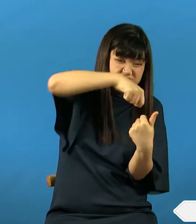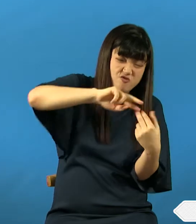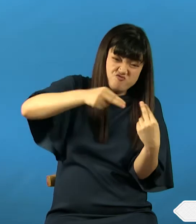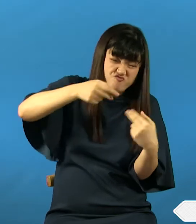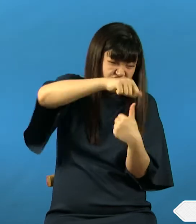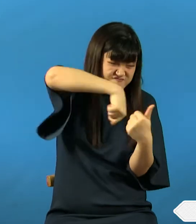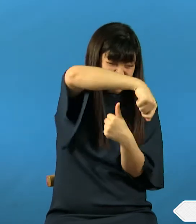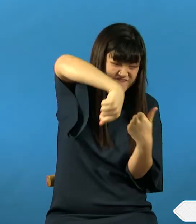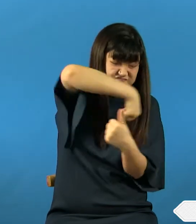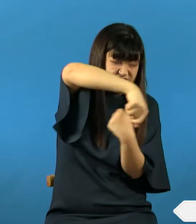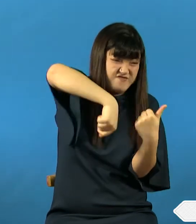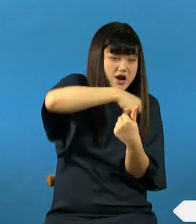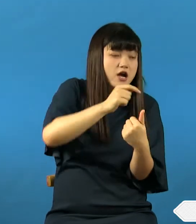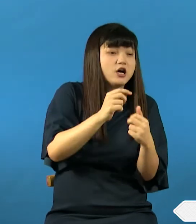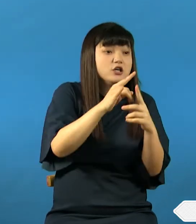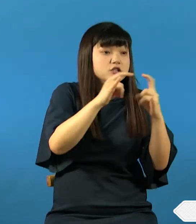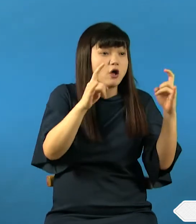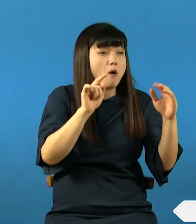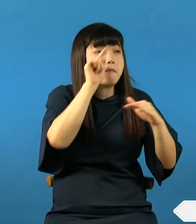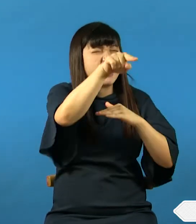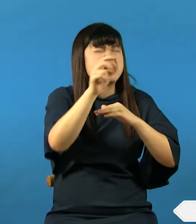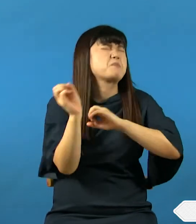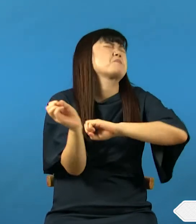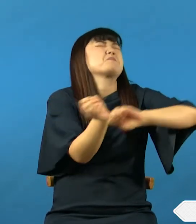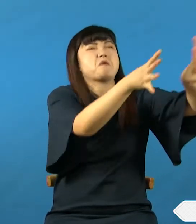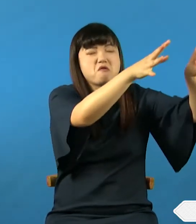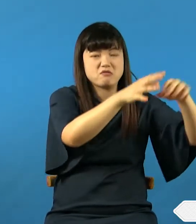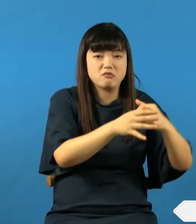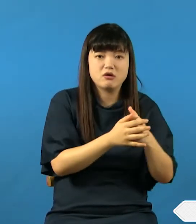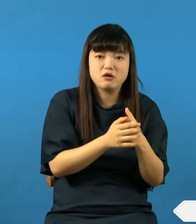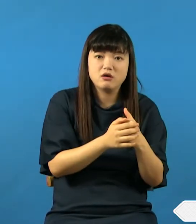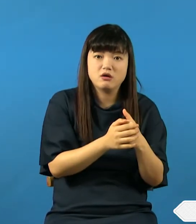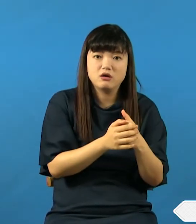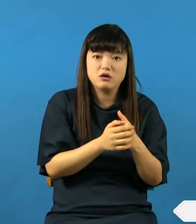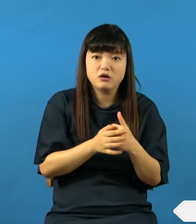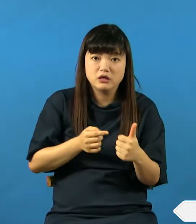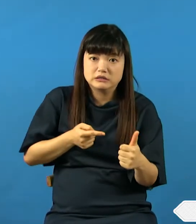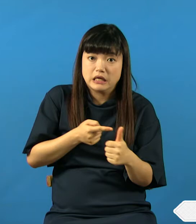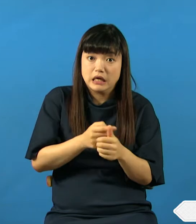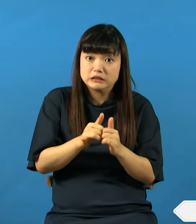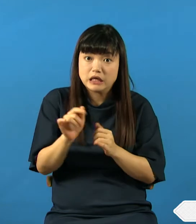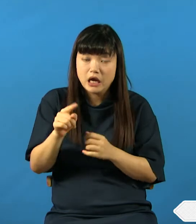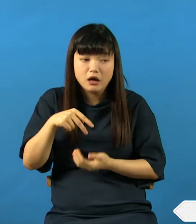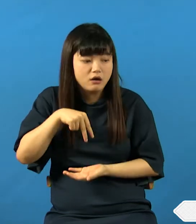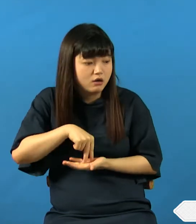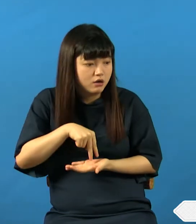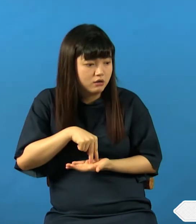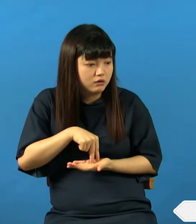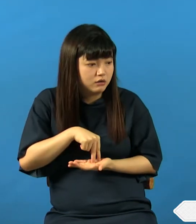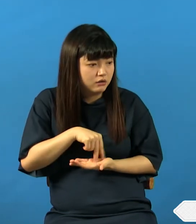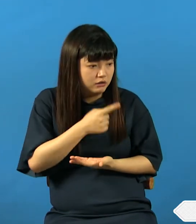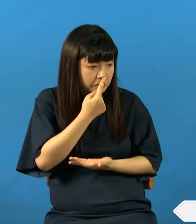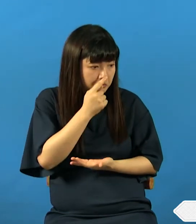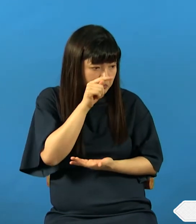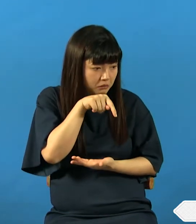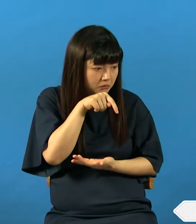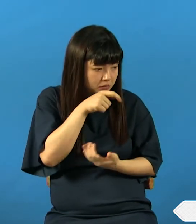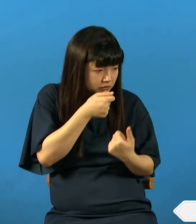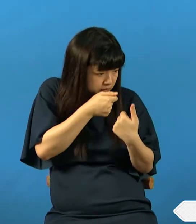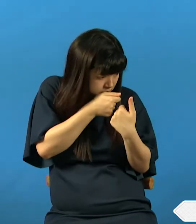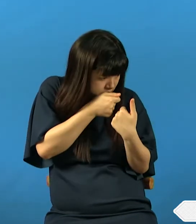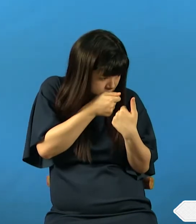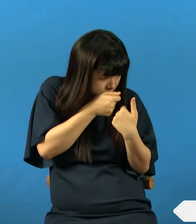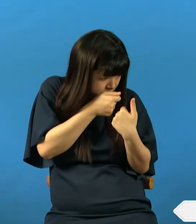맞대게 해서 밧줄로 꽁꽁 묶어가지고 성 밖에 내다버립니다. 그러면 그냥 코앞에서